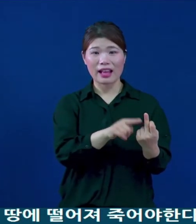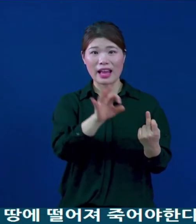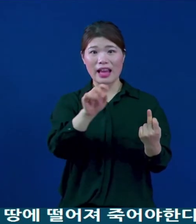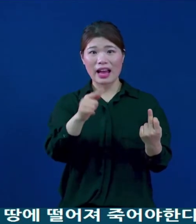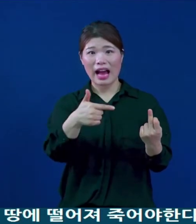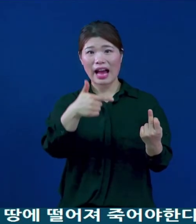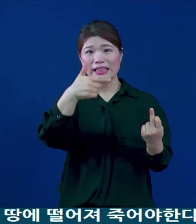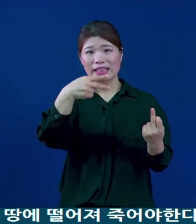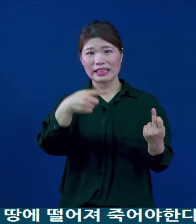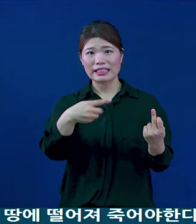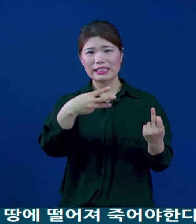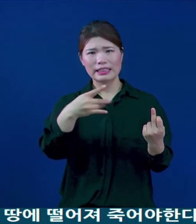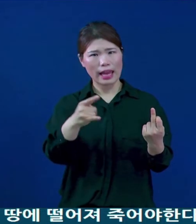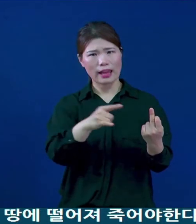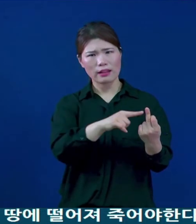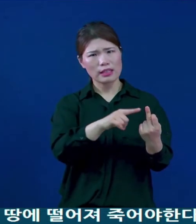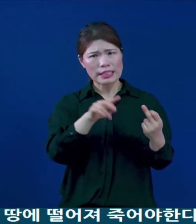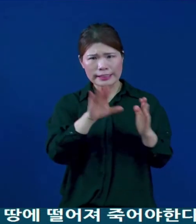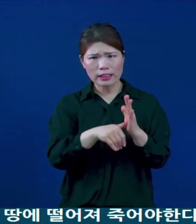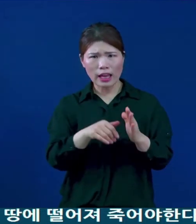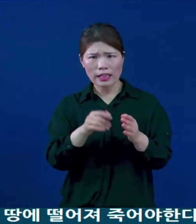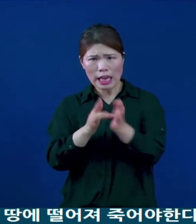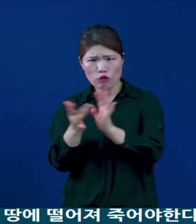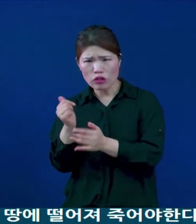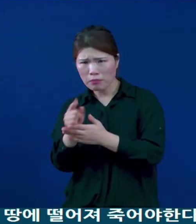이 순간에 이걸 다 깨달은 것 같지 않습니다.